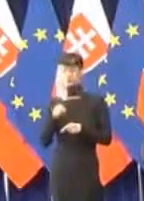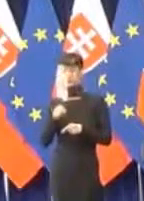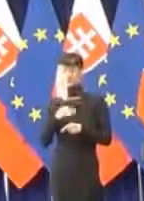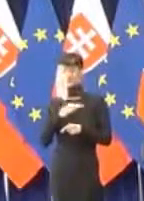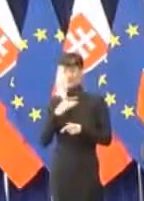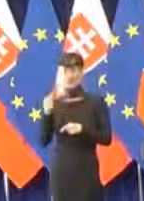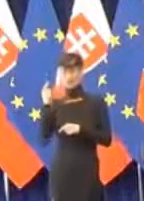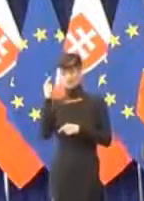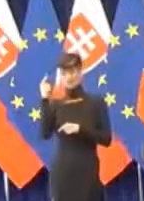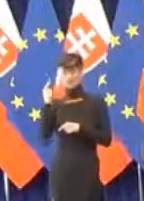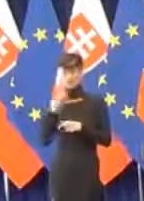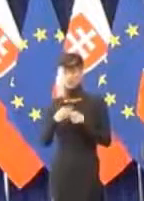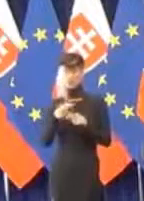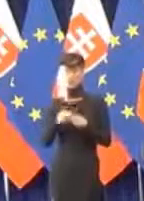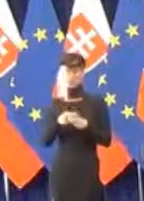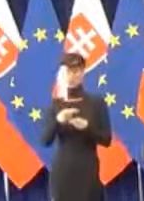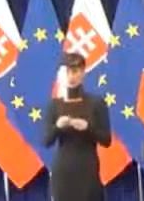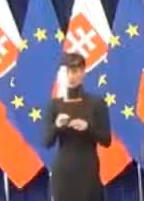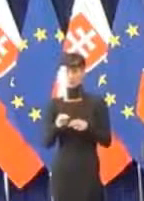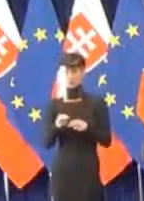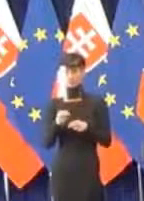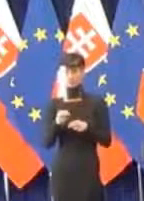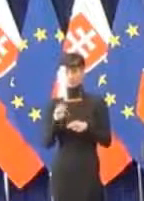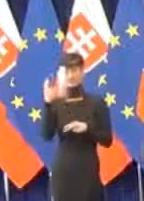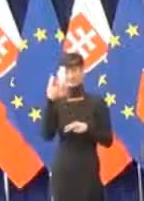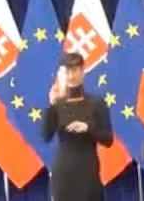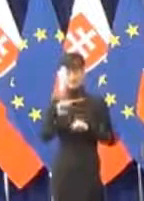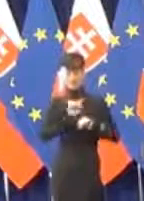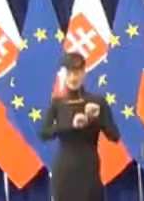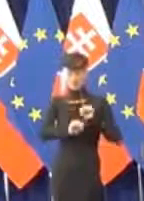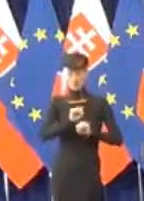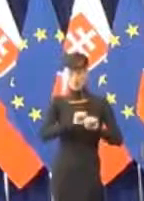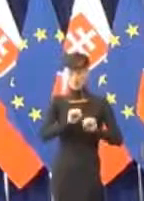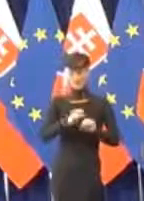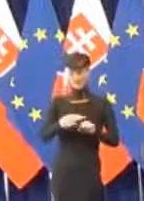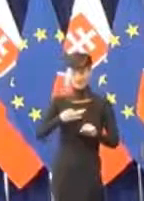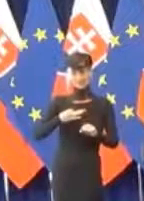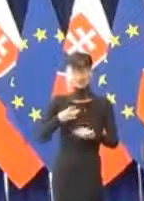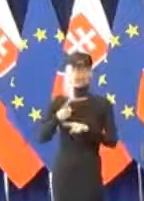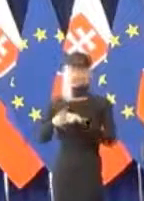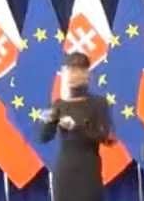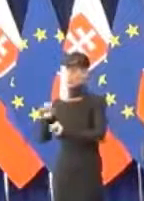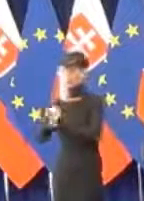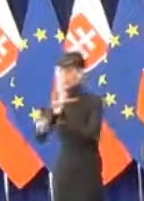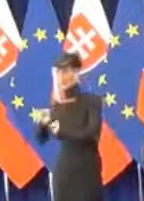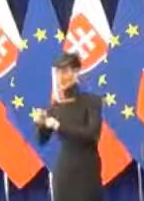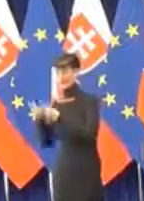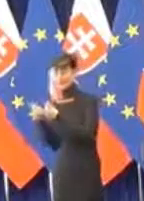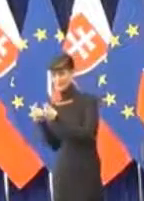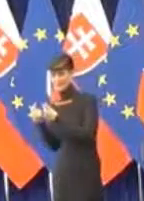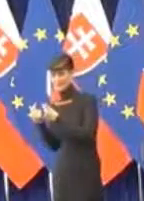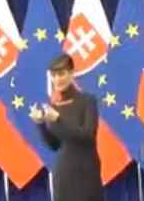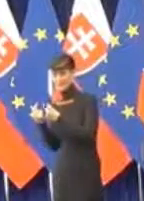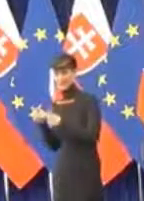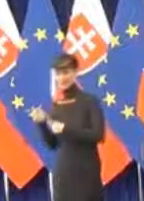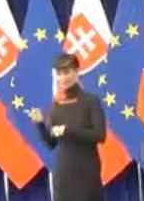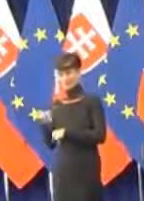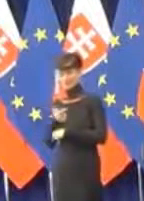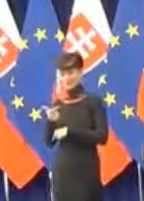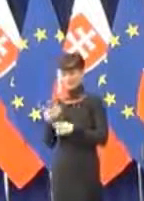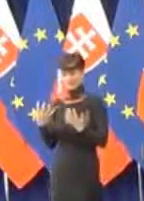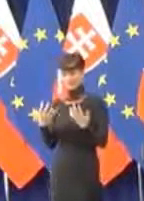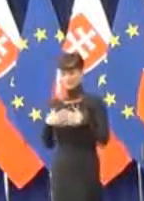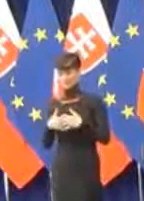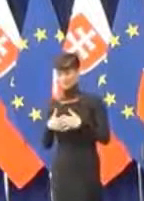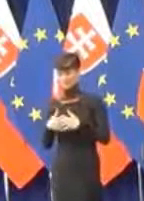múdrosť, ktorá tu v živote môže byť a ochrana zdravia, či už fyzického alebo aj finančného, je opäť tá najväčšia múdrosť, ktorú si môžeme práve vďaka